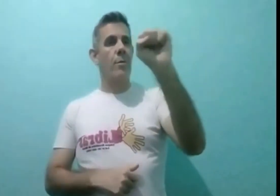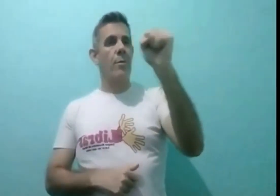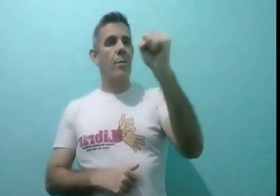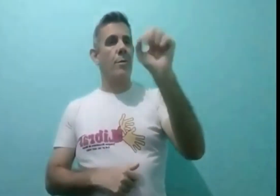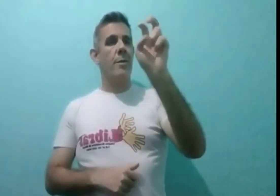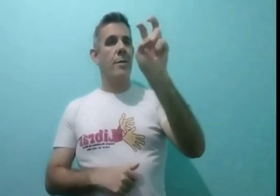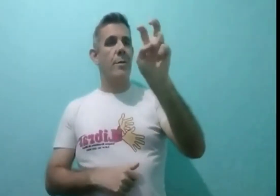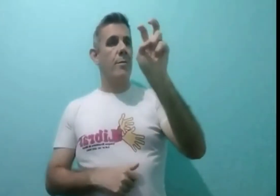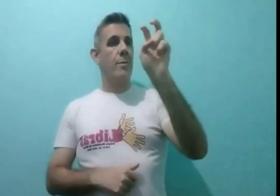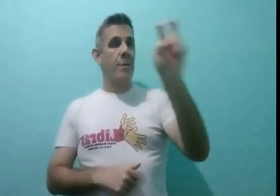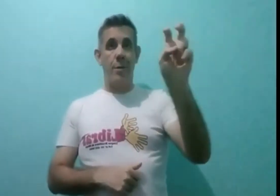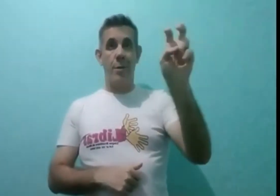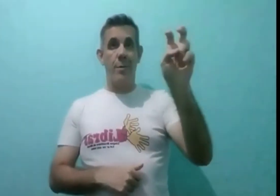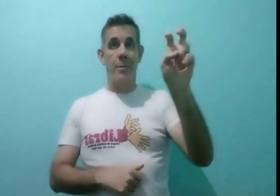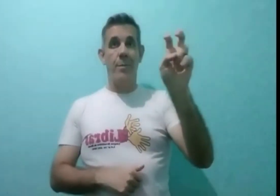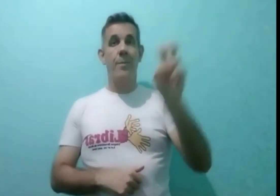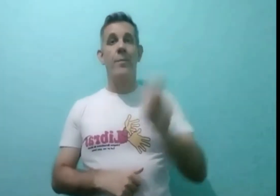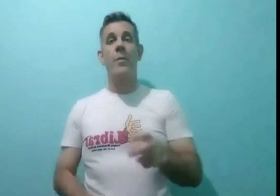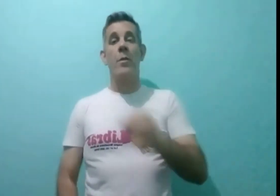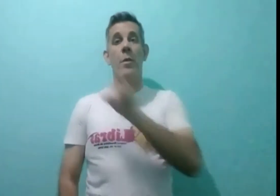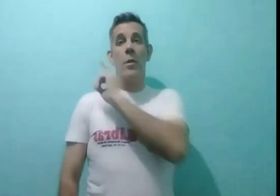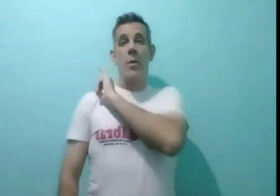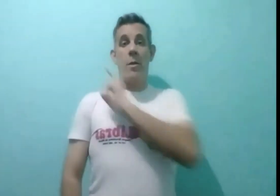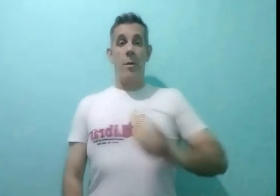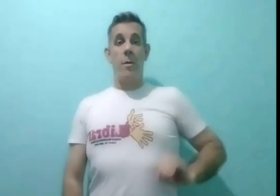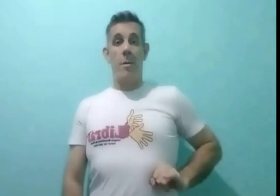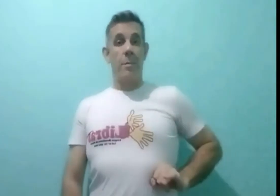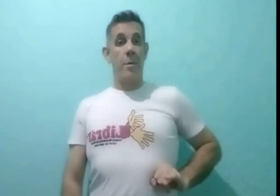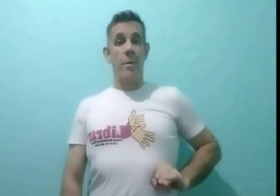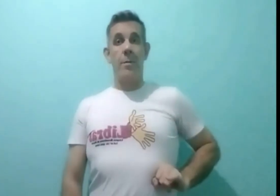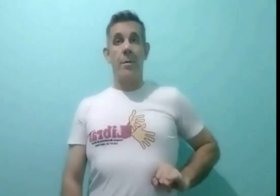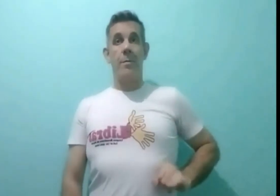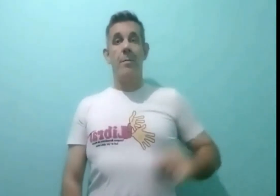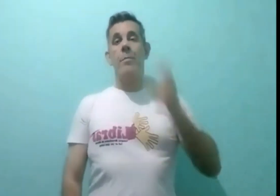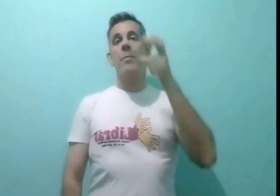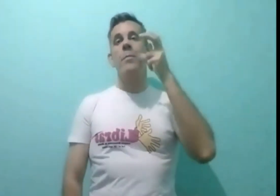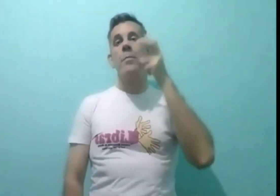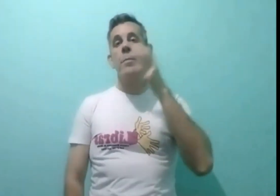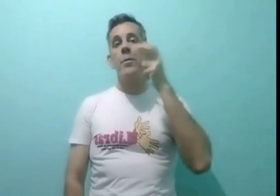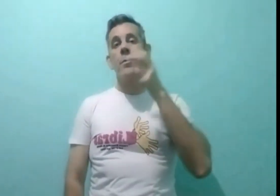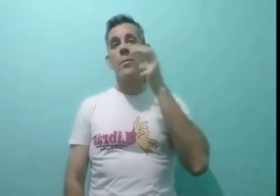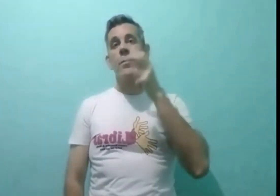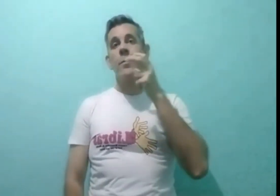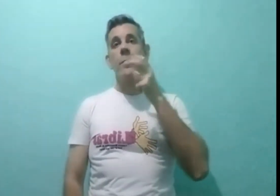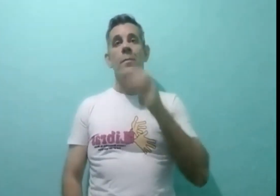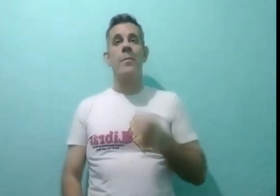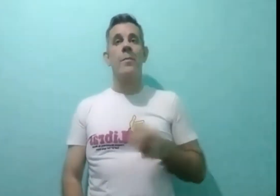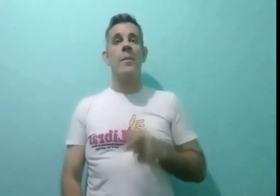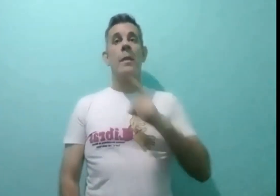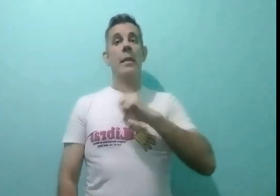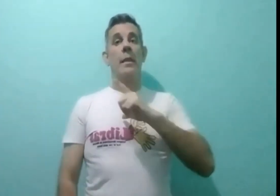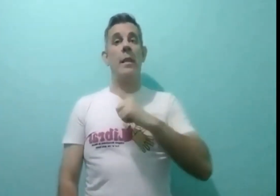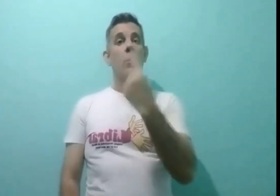No ano de 1855, o imperador Dom Pedro II,